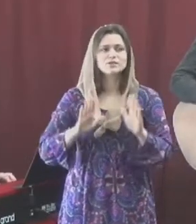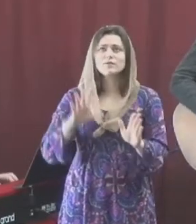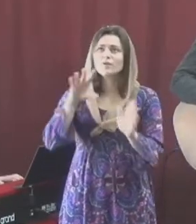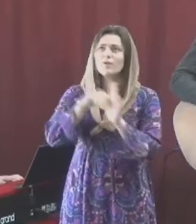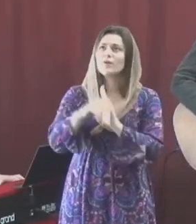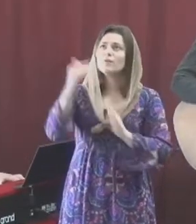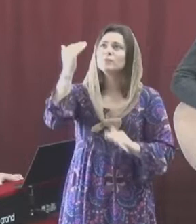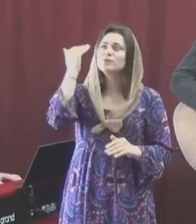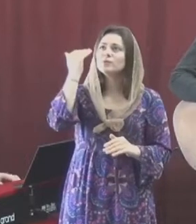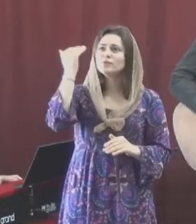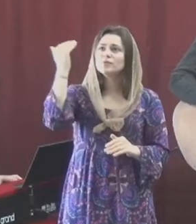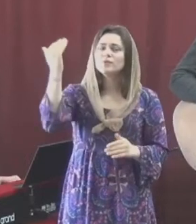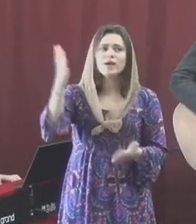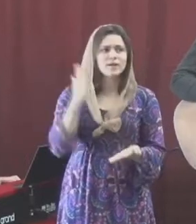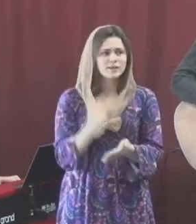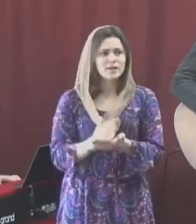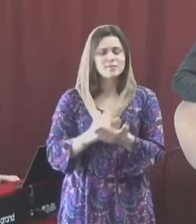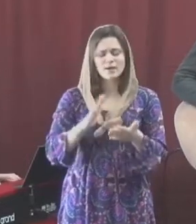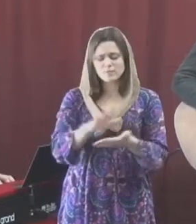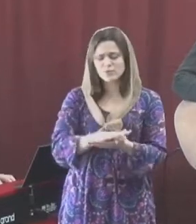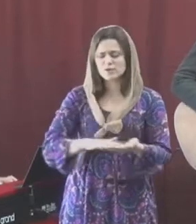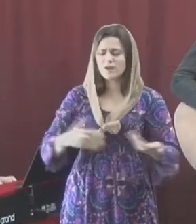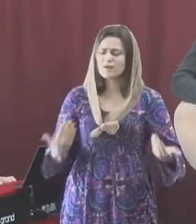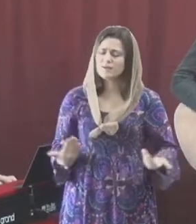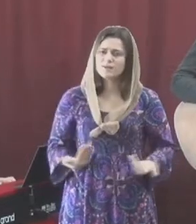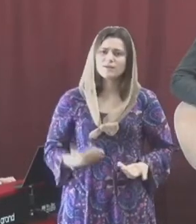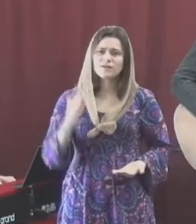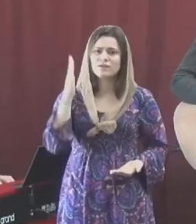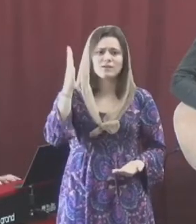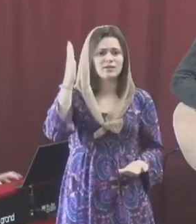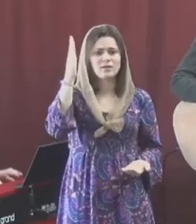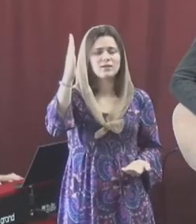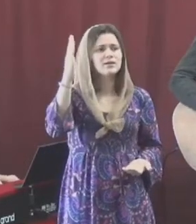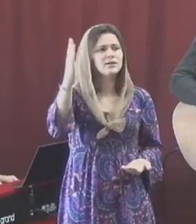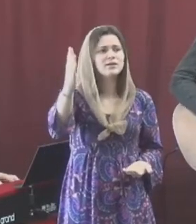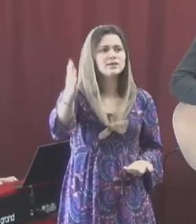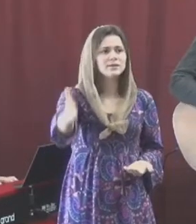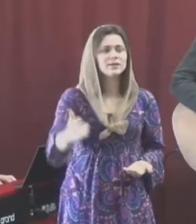і лише в ньому є майбуття.